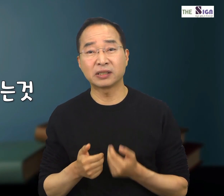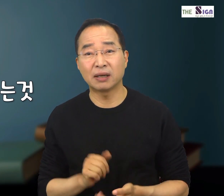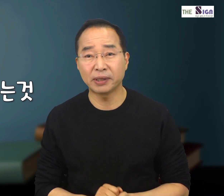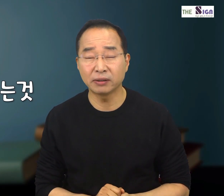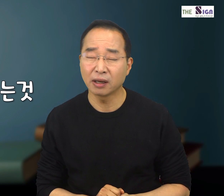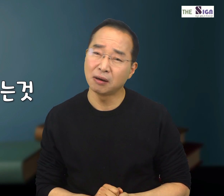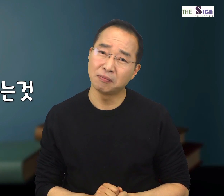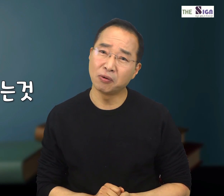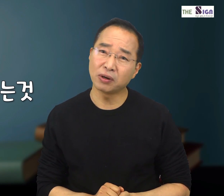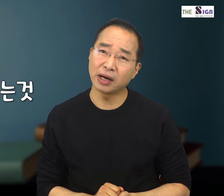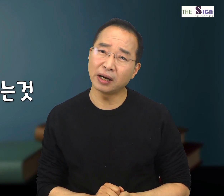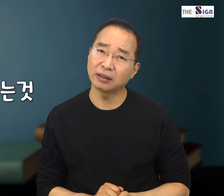갈등하면 뭔가